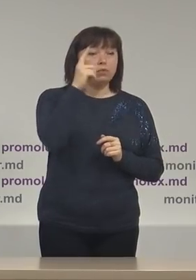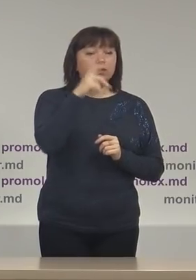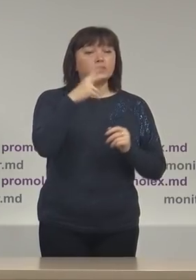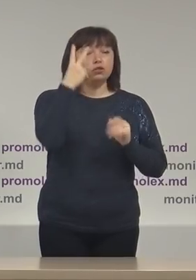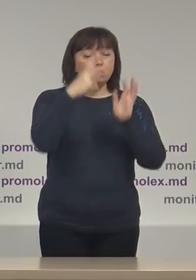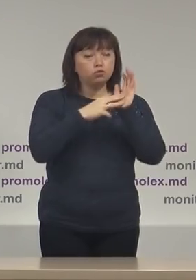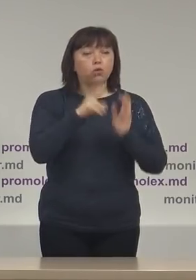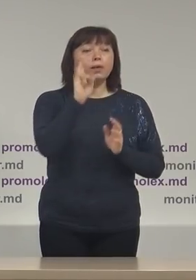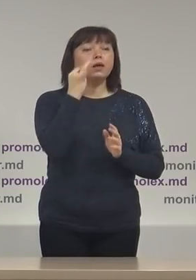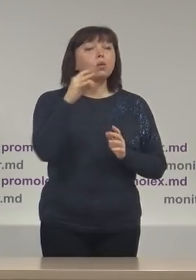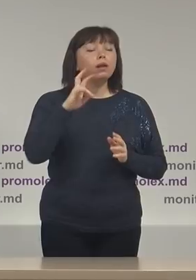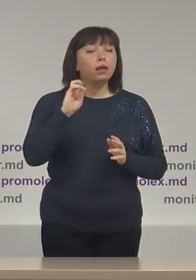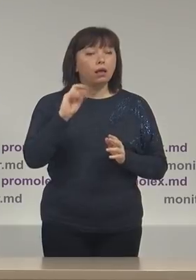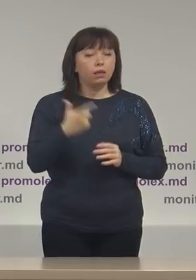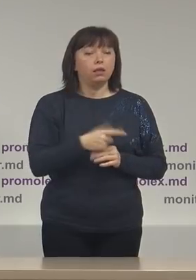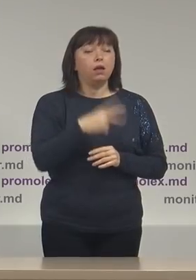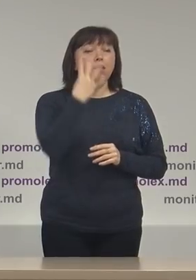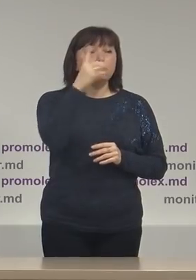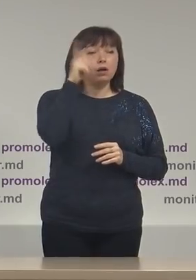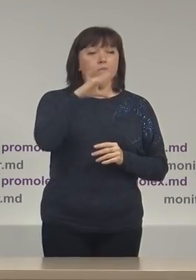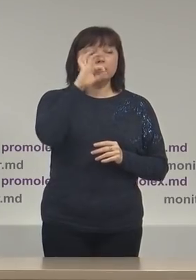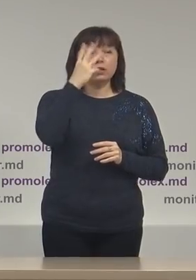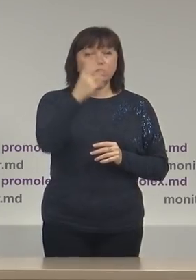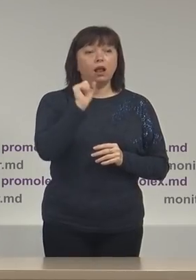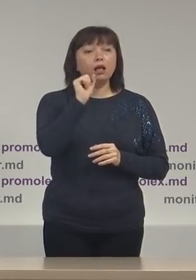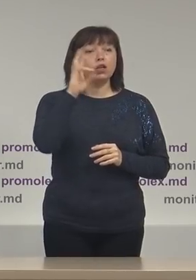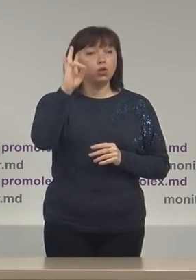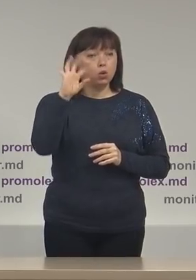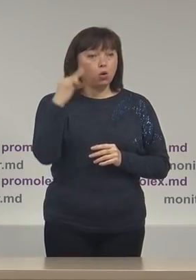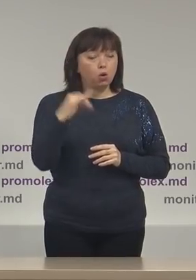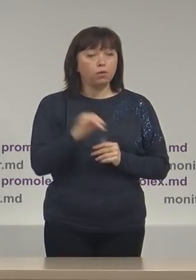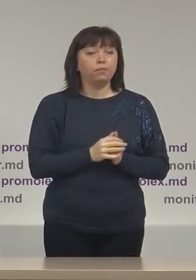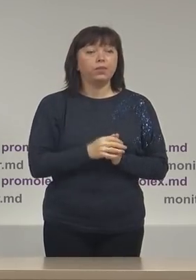12-28 Criuleni-Măgdăcești, 403 Anenii-Noi,